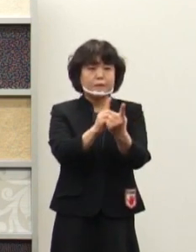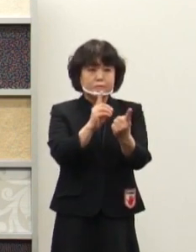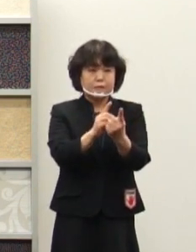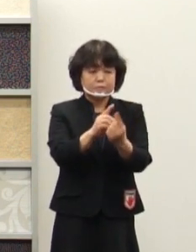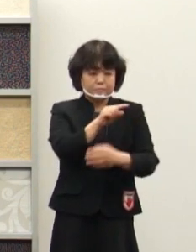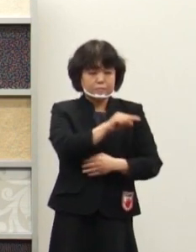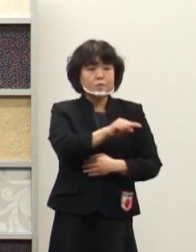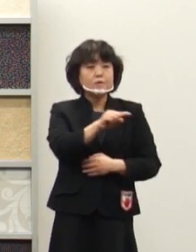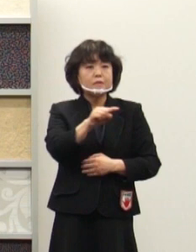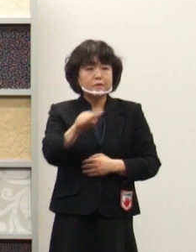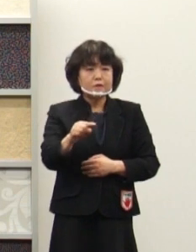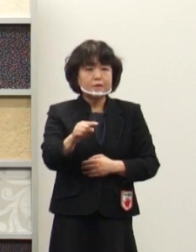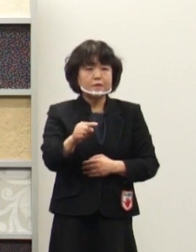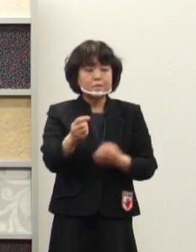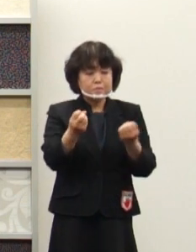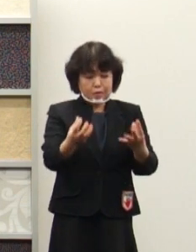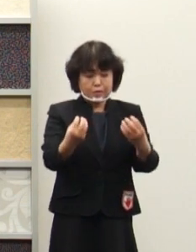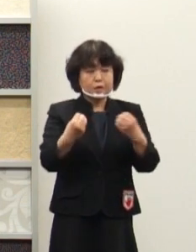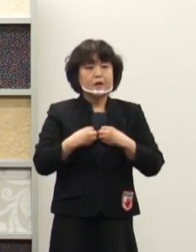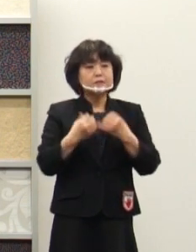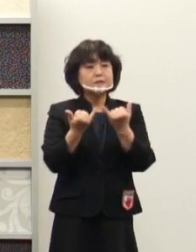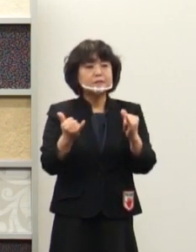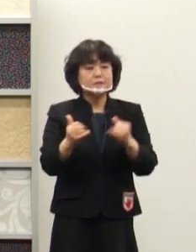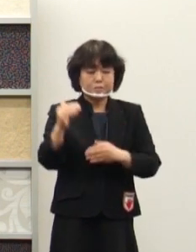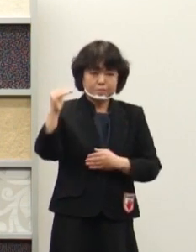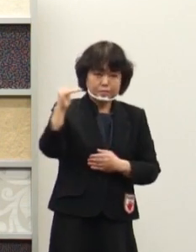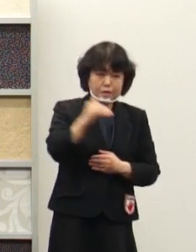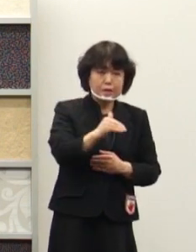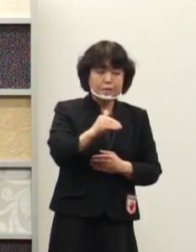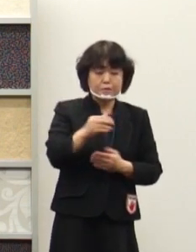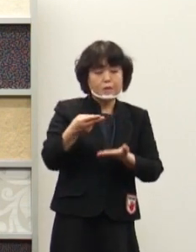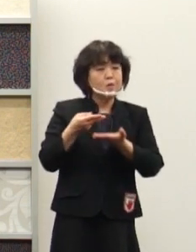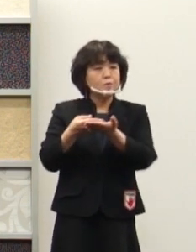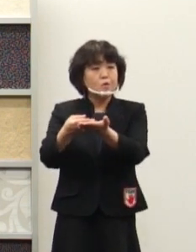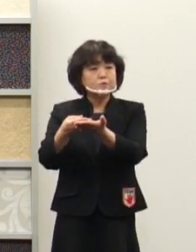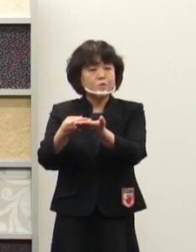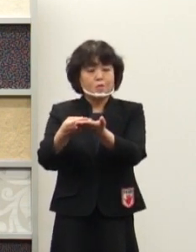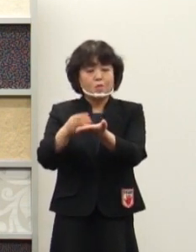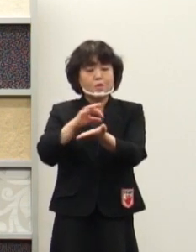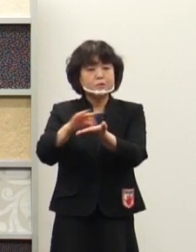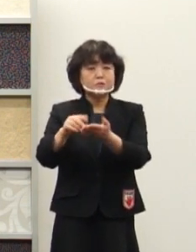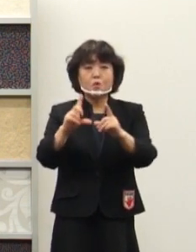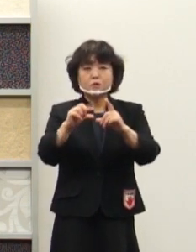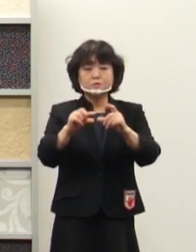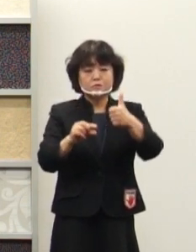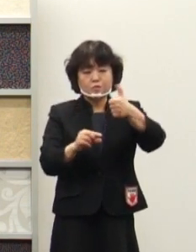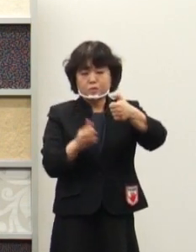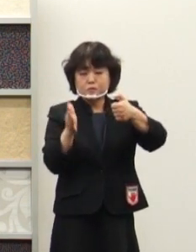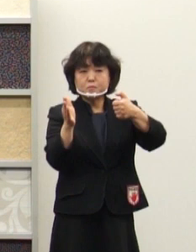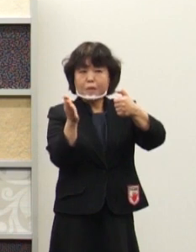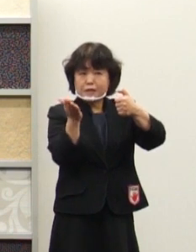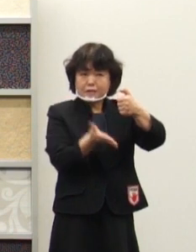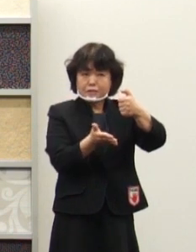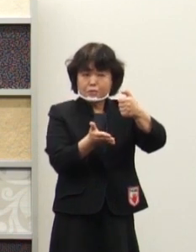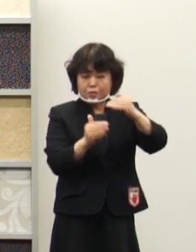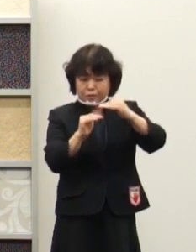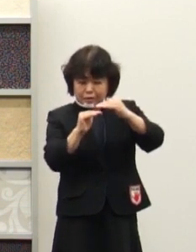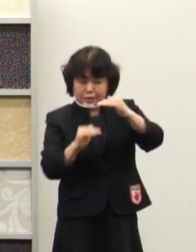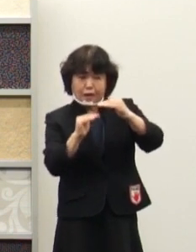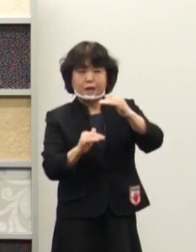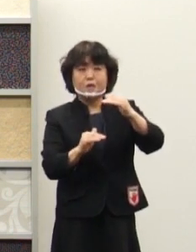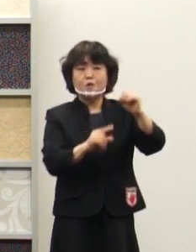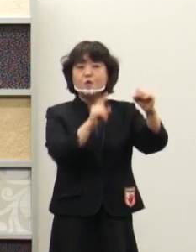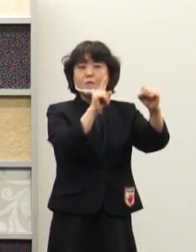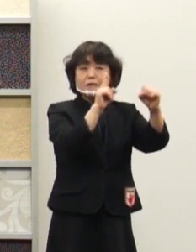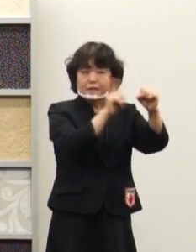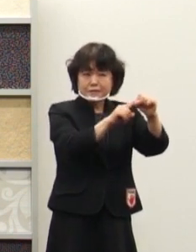感染者数の減少の加速化と、病床使用率 50% 以内と、こういう状況を実現いたしまして、その上で、経